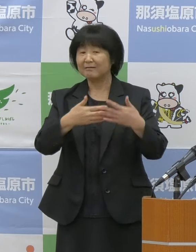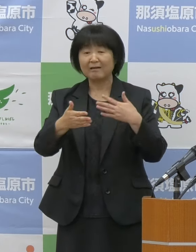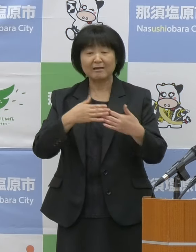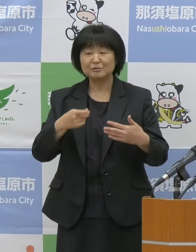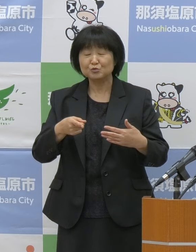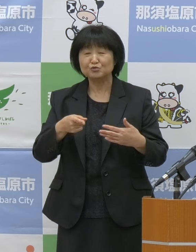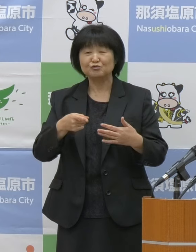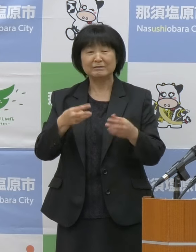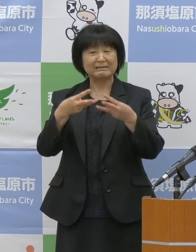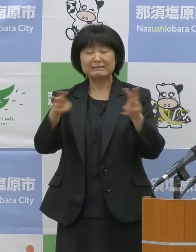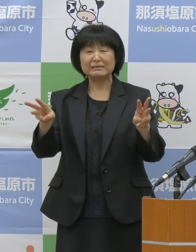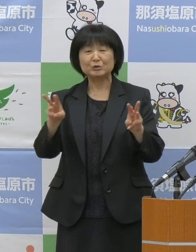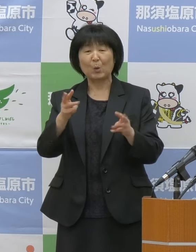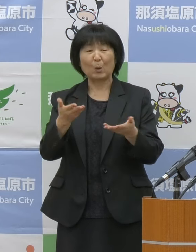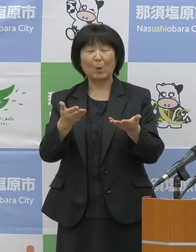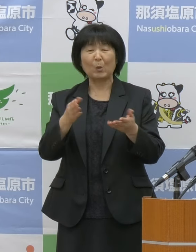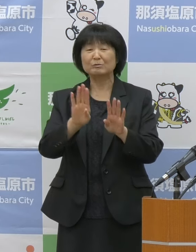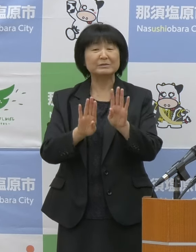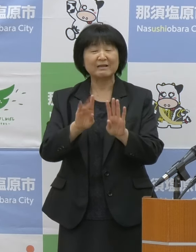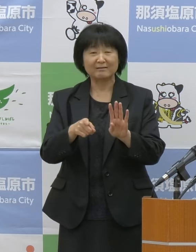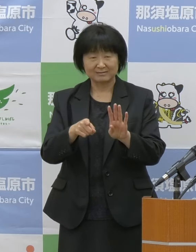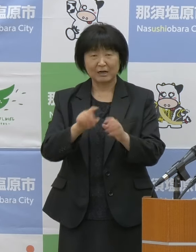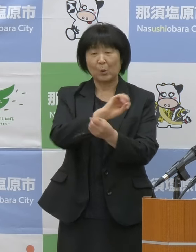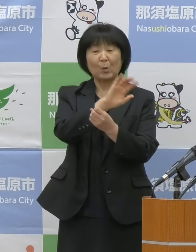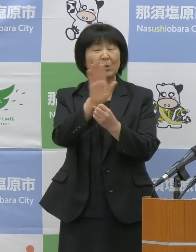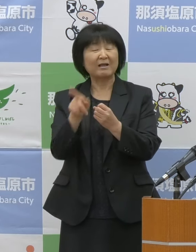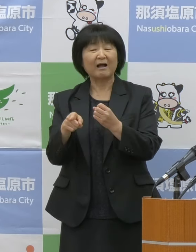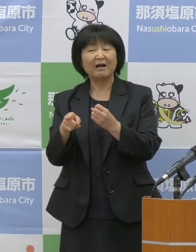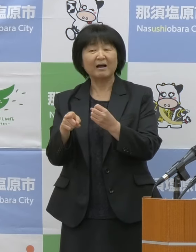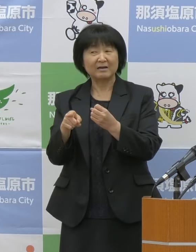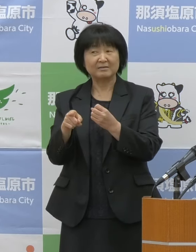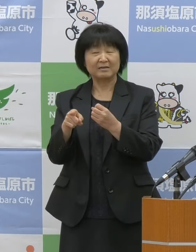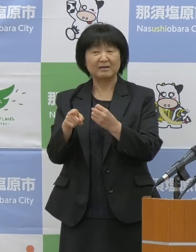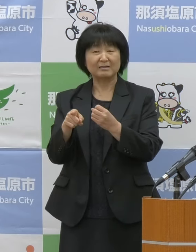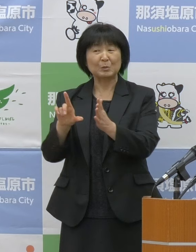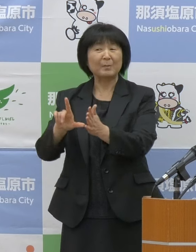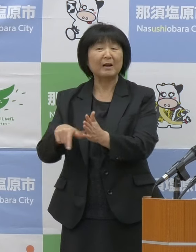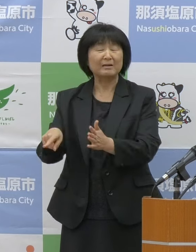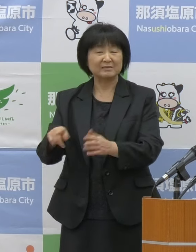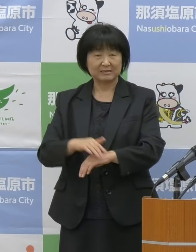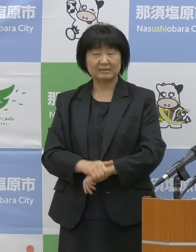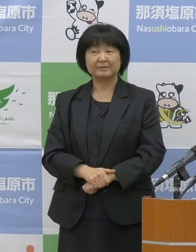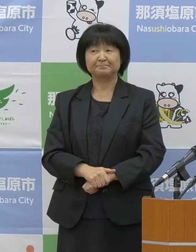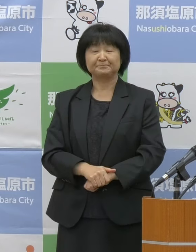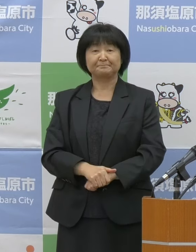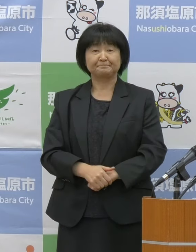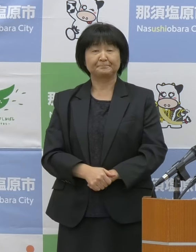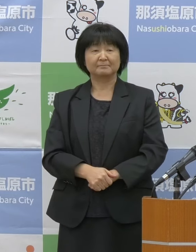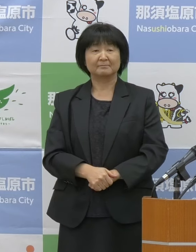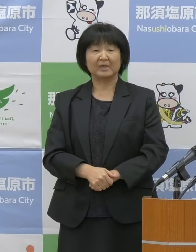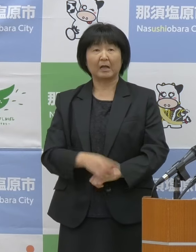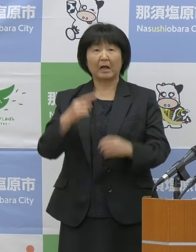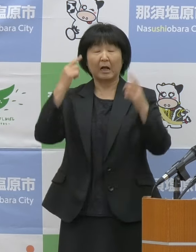する非常事態が、このコロナ禍、新型コロナウイルス感染症だった場合、多分、頭